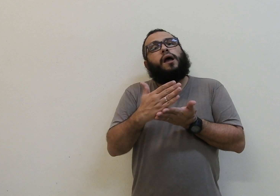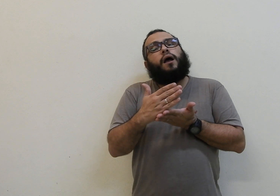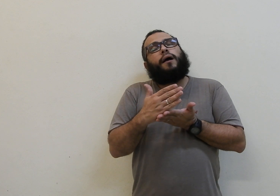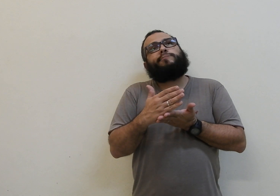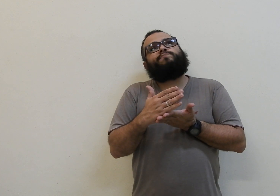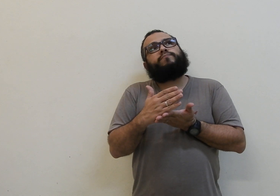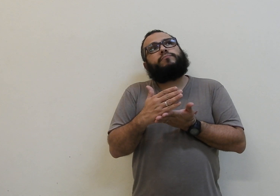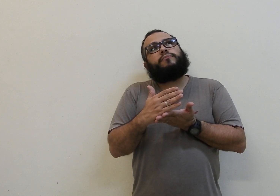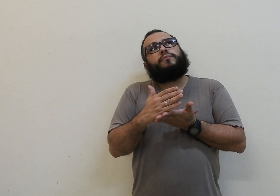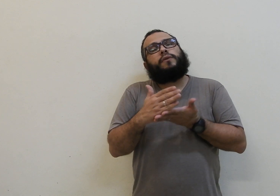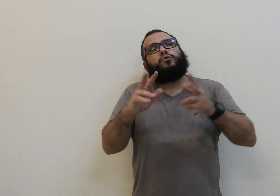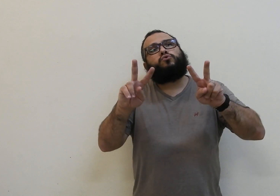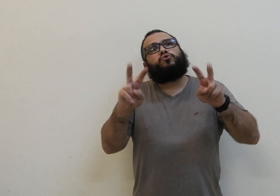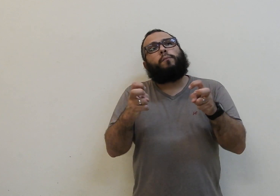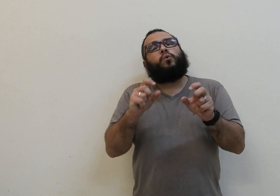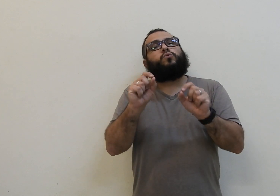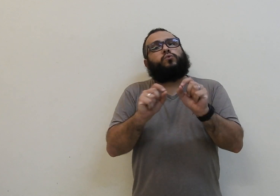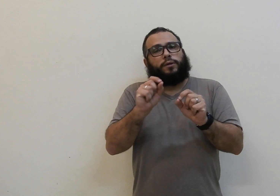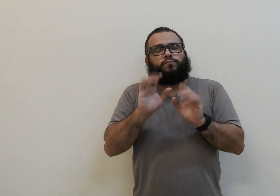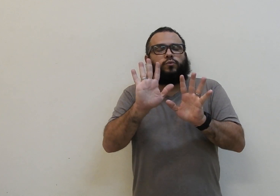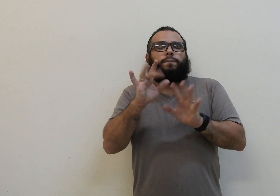vai se dar a nossa aula do dia de hoje.